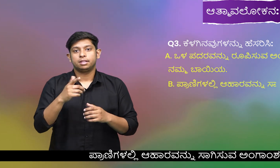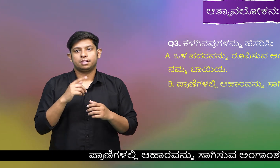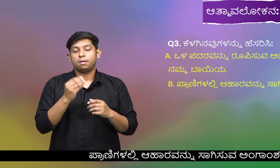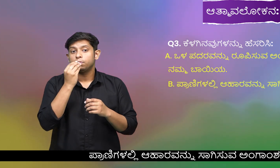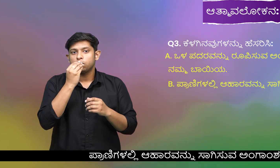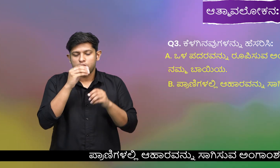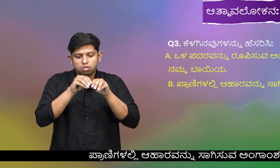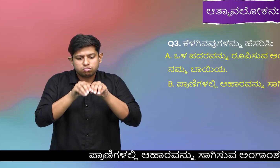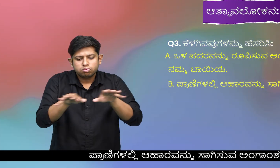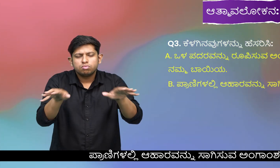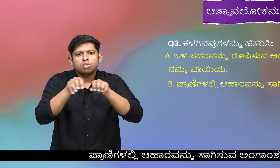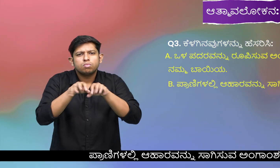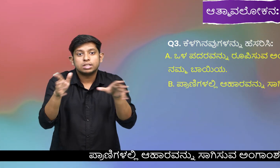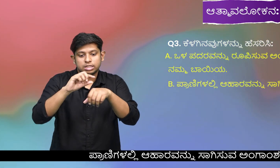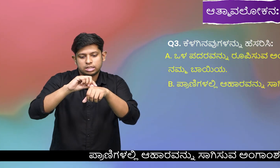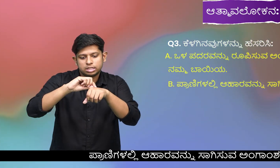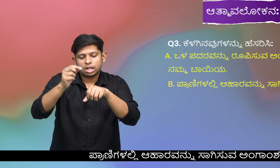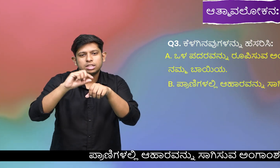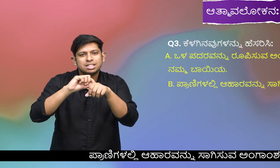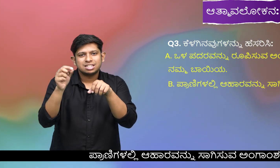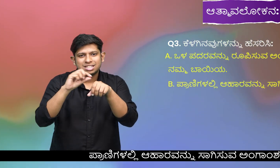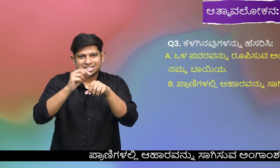ಪ್ರಾಣಿಗಳಲ್ಲಿ ಆಹಾರವನ್ನು ಸಾಗಿಸುವ ಅಂಗಾಂಶ,